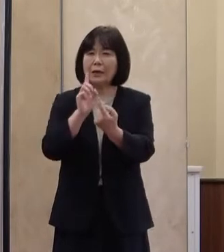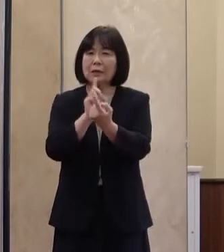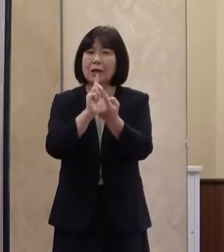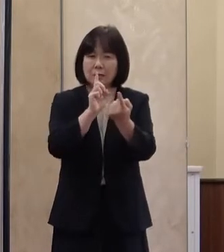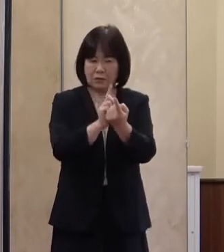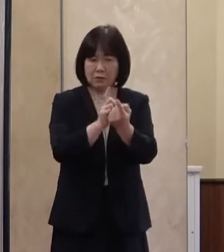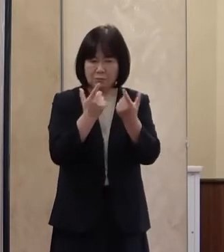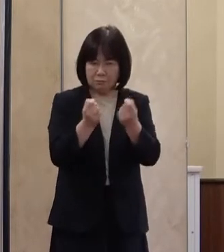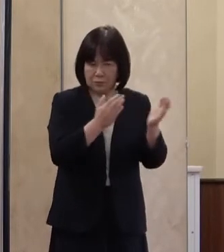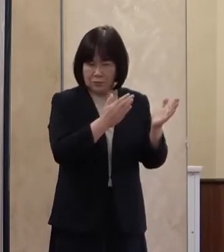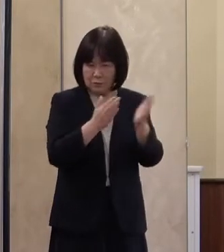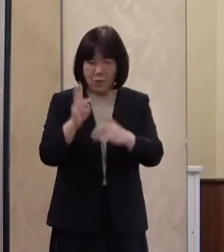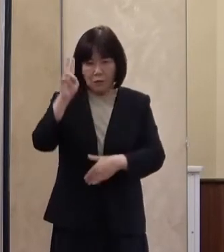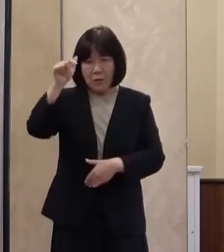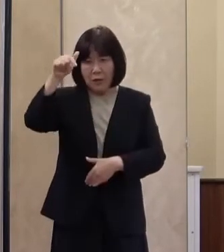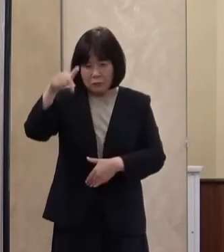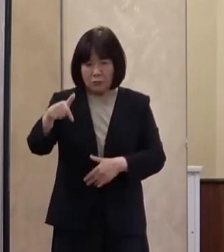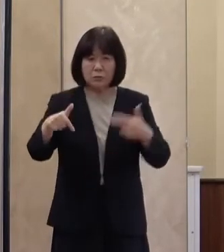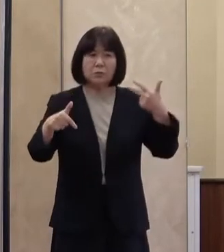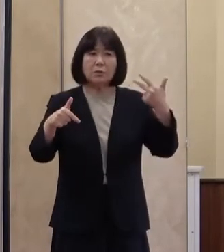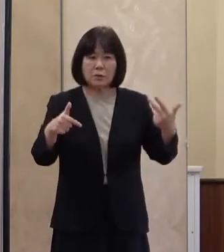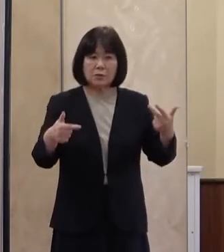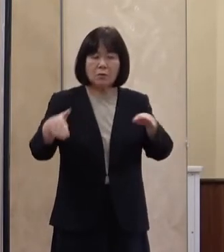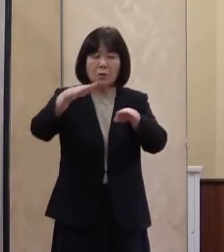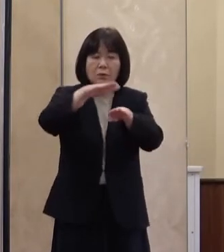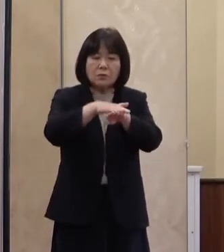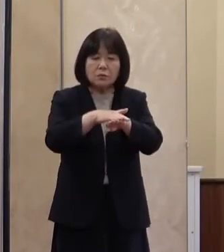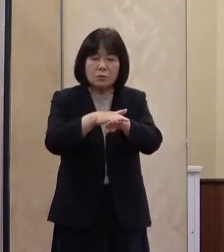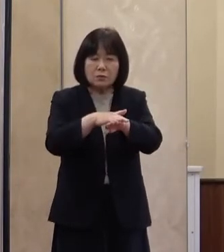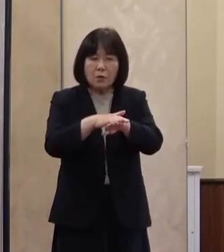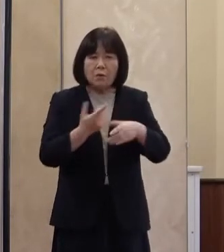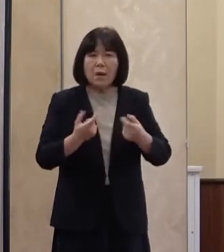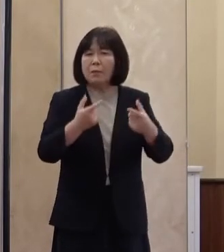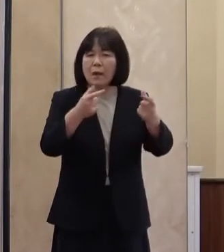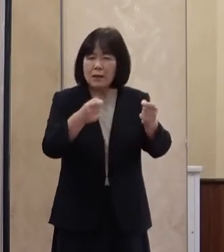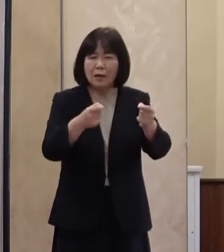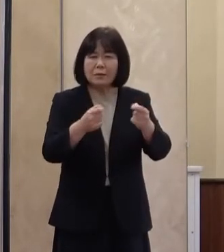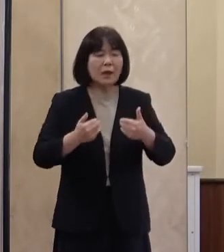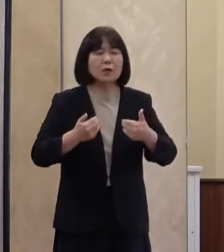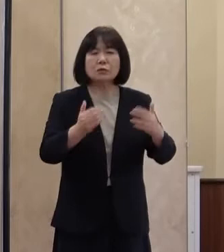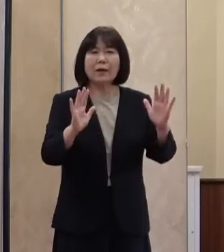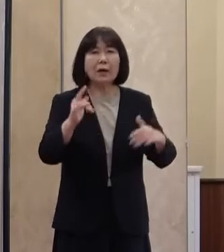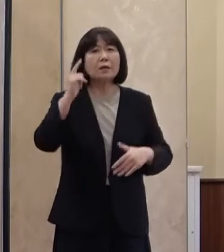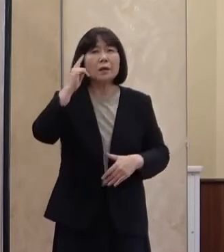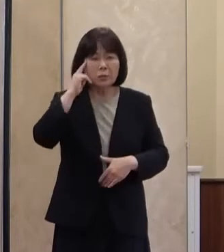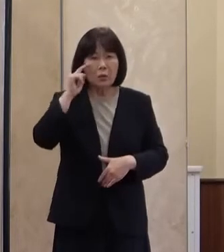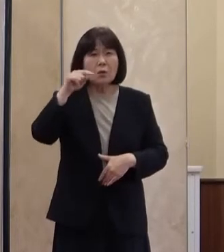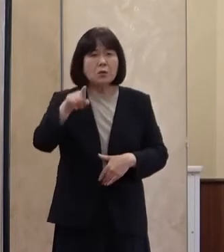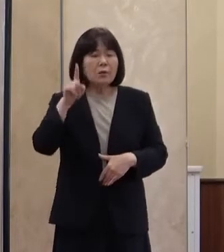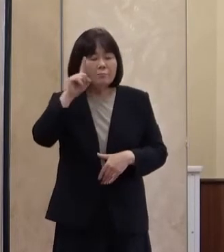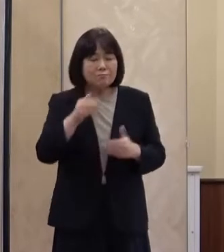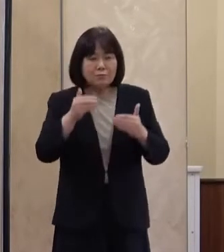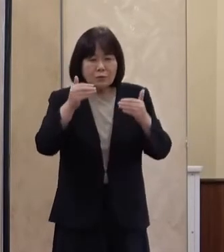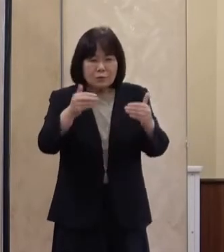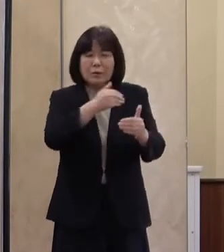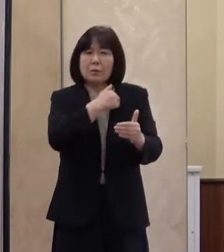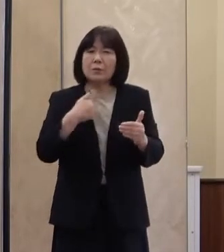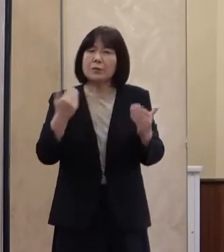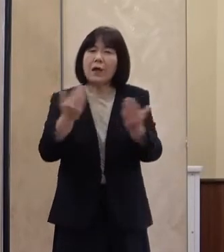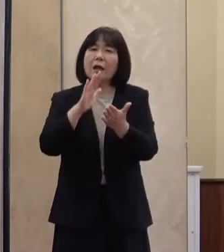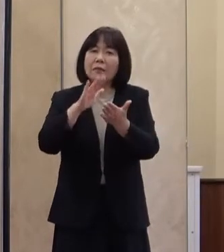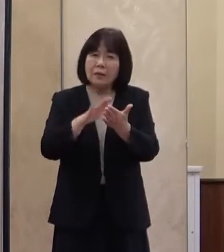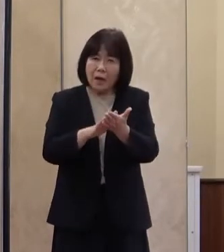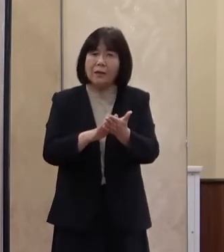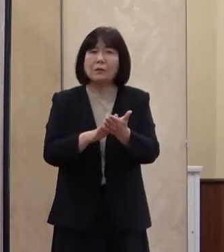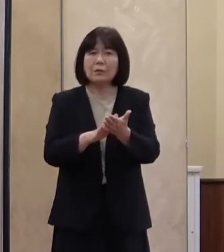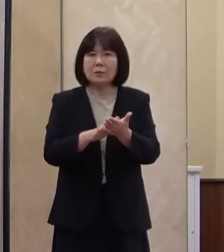というのも大阪府市の二重行政の体制のままだったら進んでこなかった。これを進めれるようになったというのは非常に大きな、まあ、今